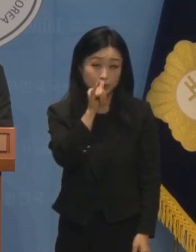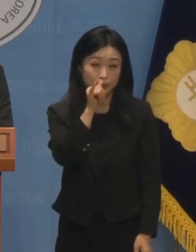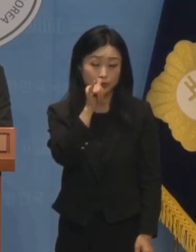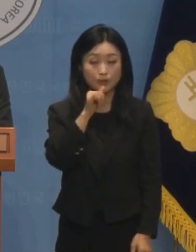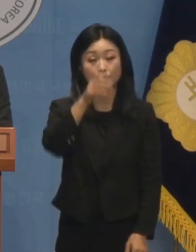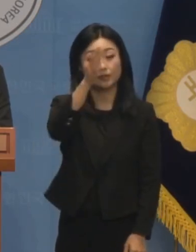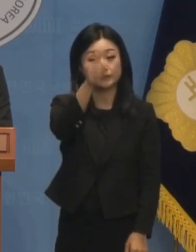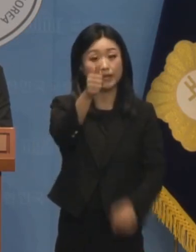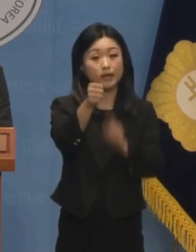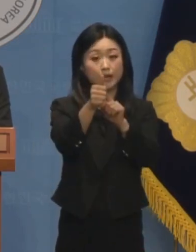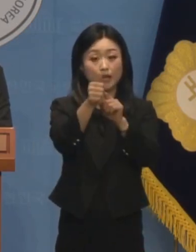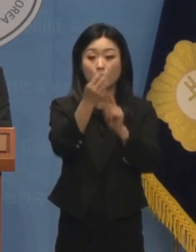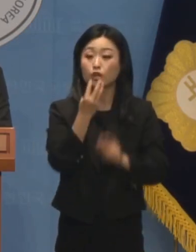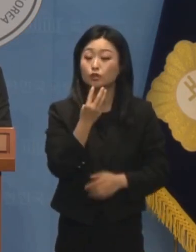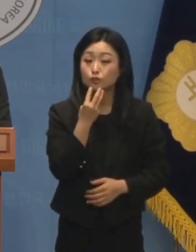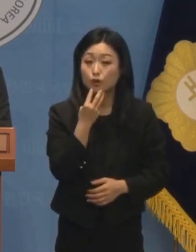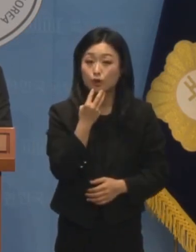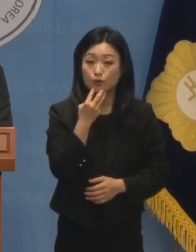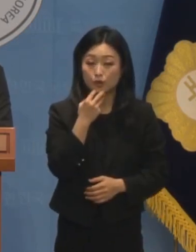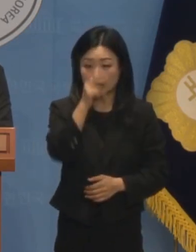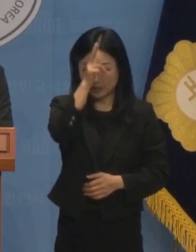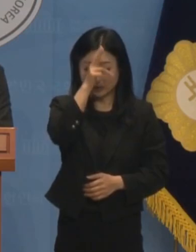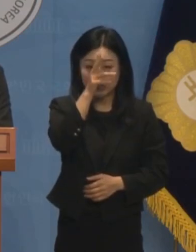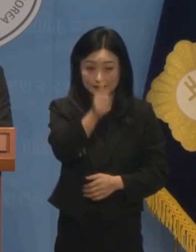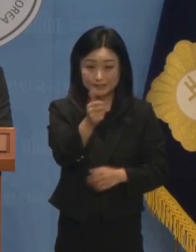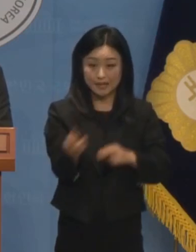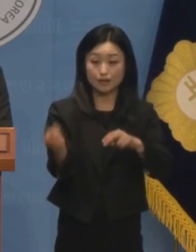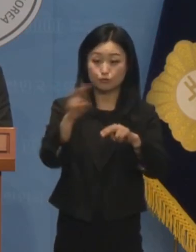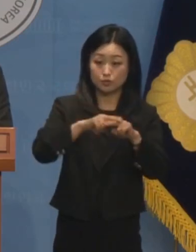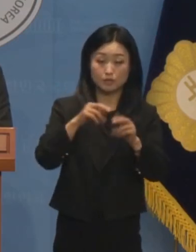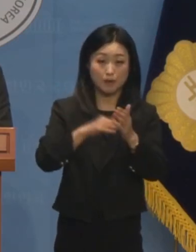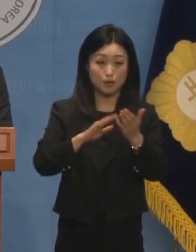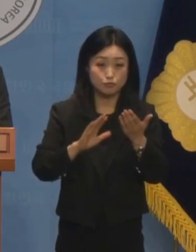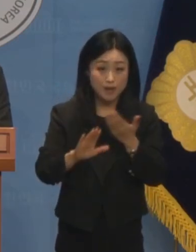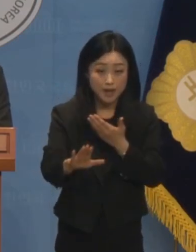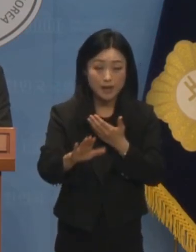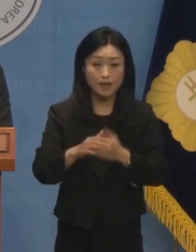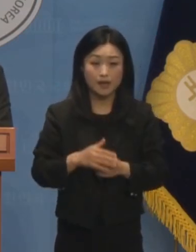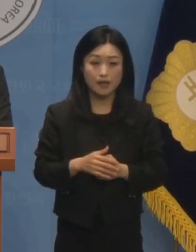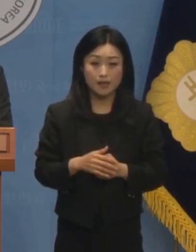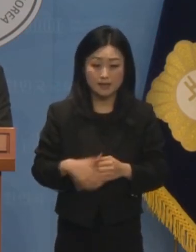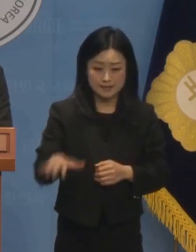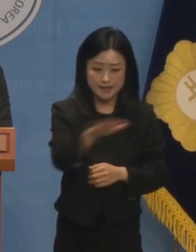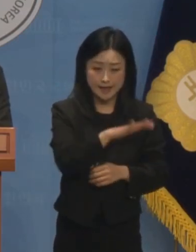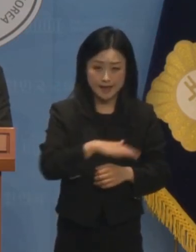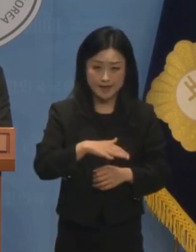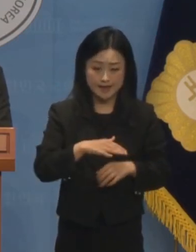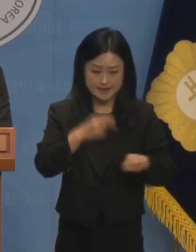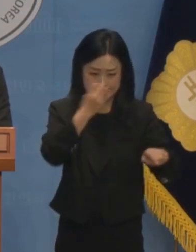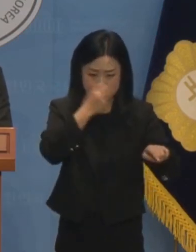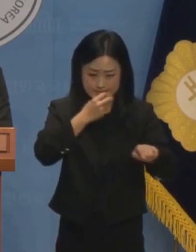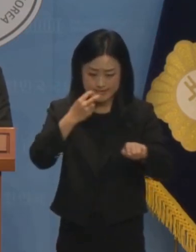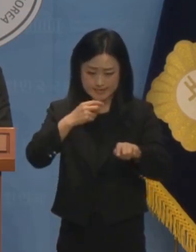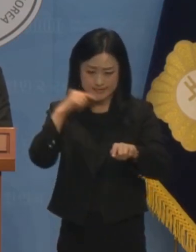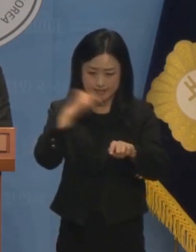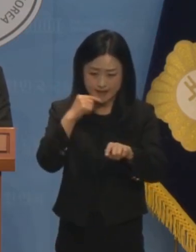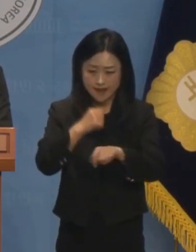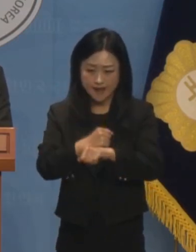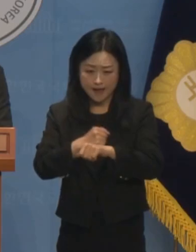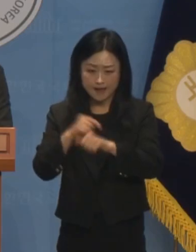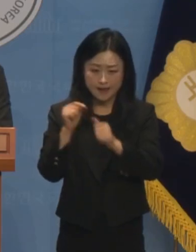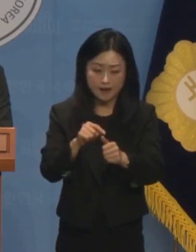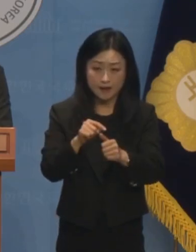조지오 청장이 서울 경찰청장으로 부임한 이후 과도한 현장 점검을 집중적으로